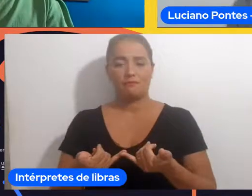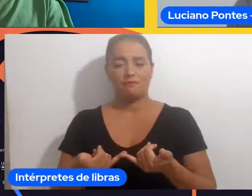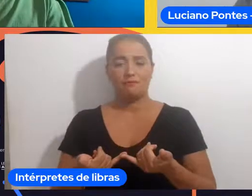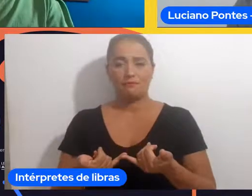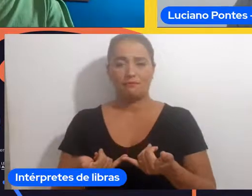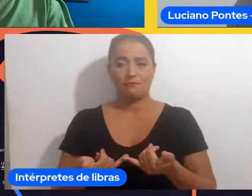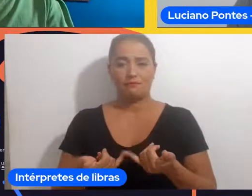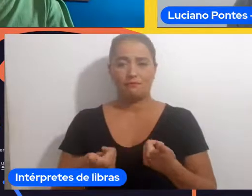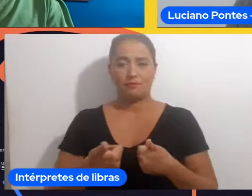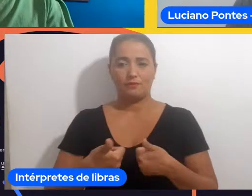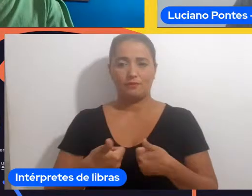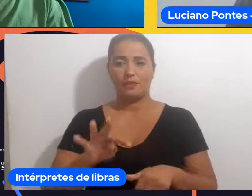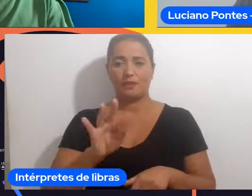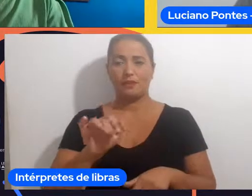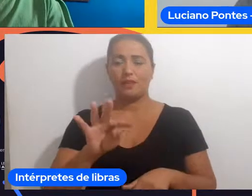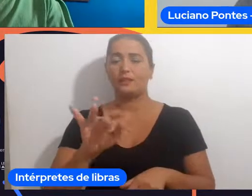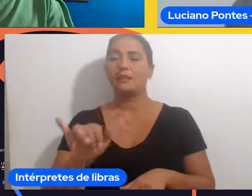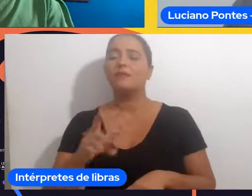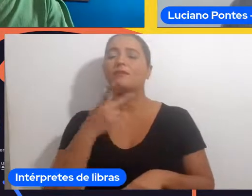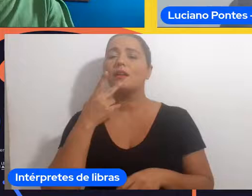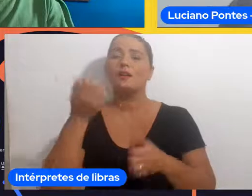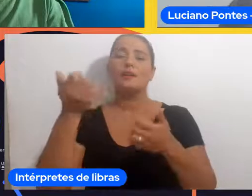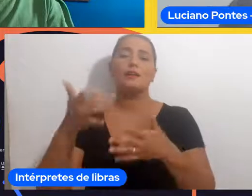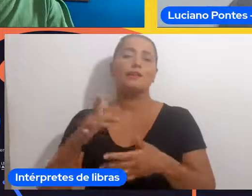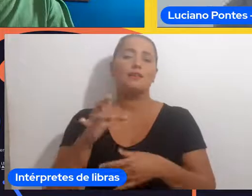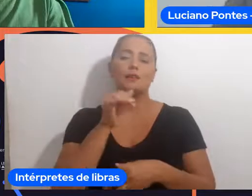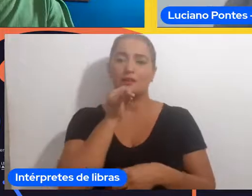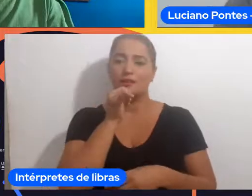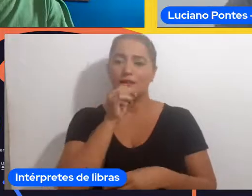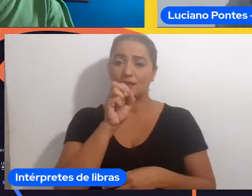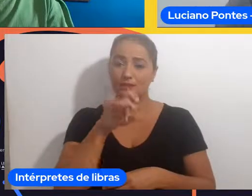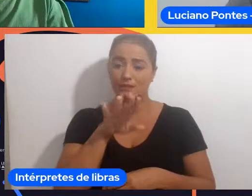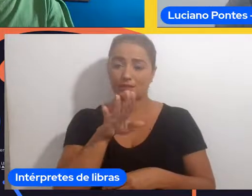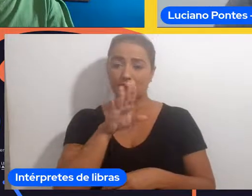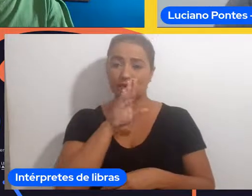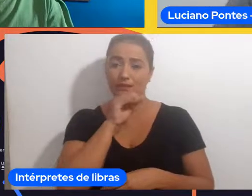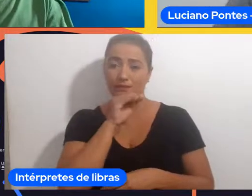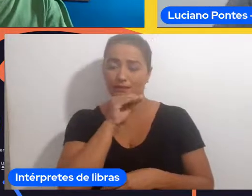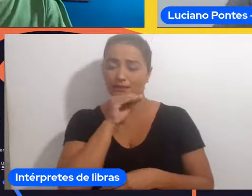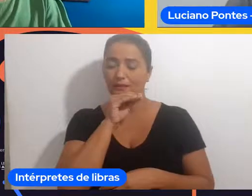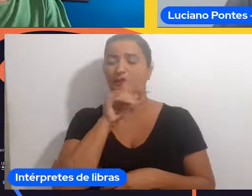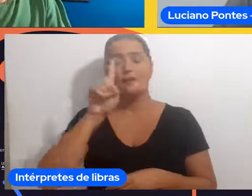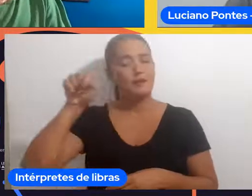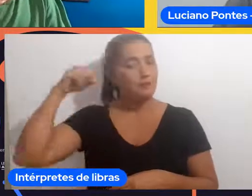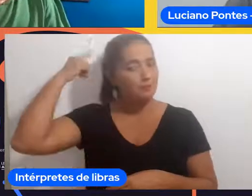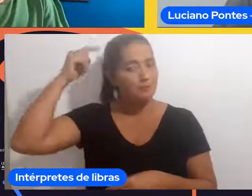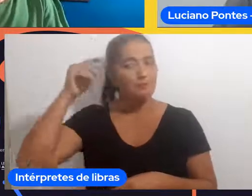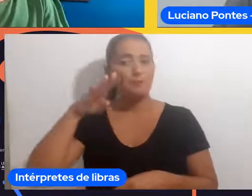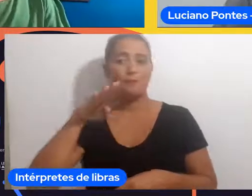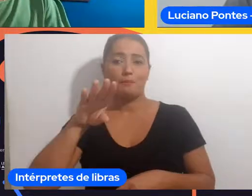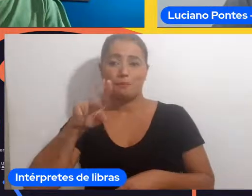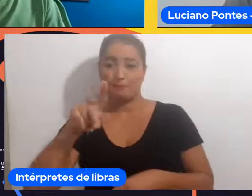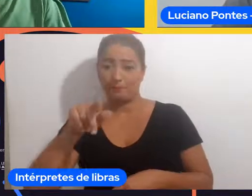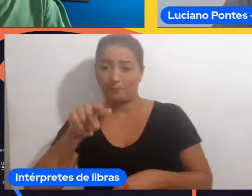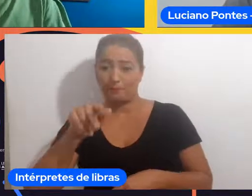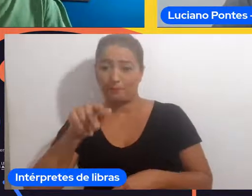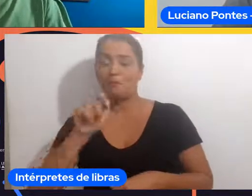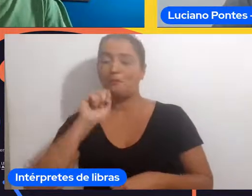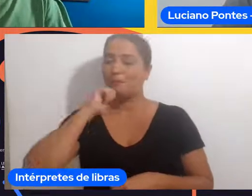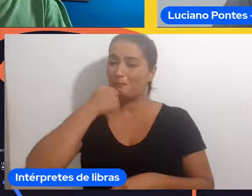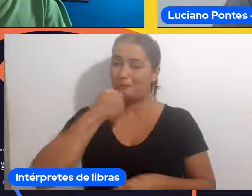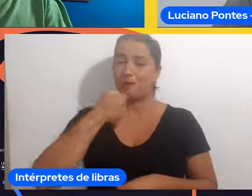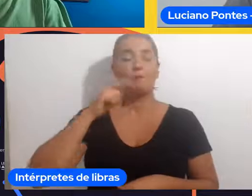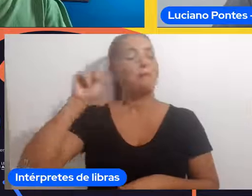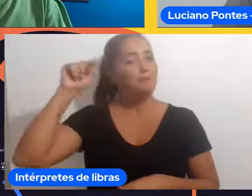incluída nas parlendas, que é, por exemplo, se o papa papasse papa, se o papa papasse pão, se o papa